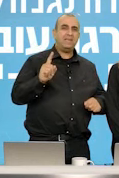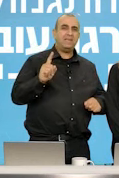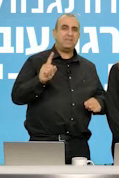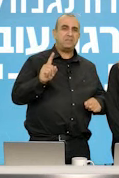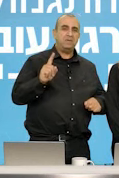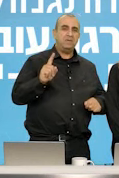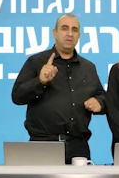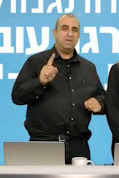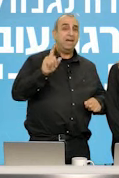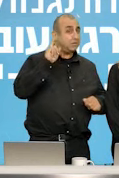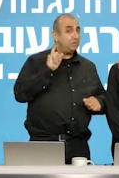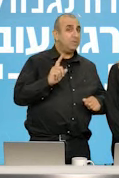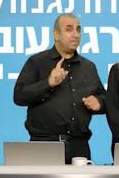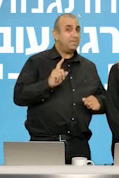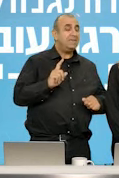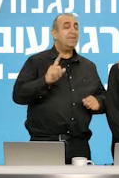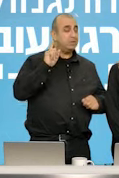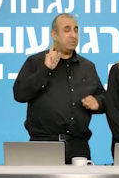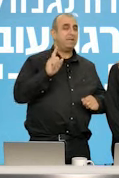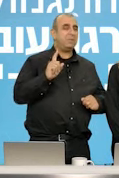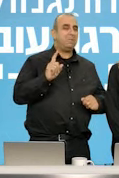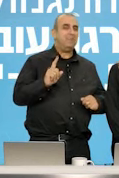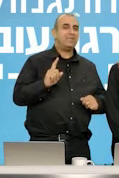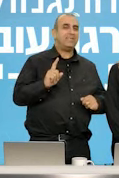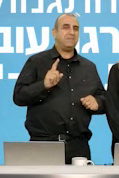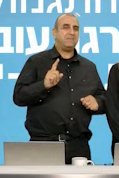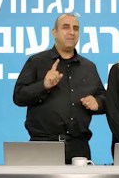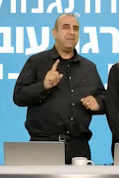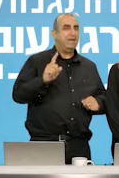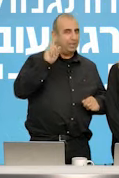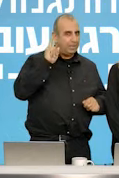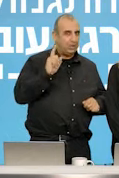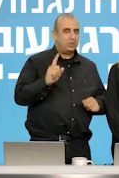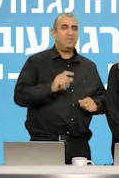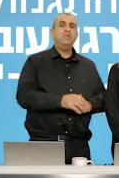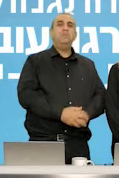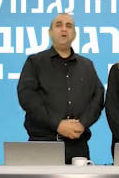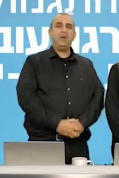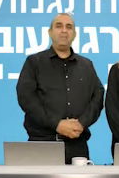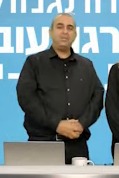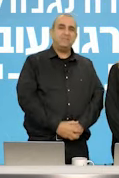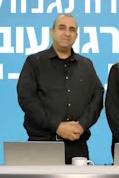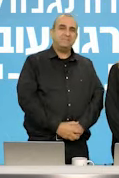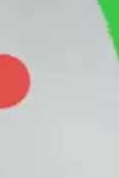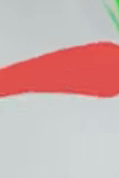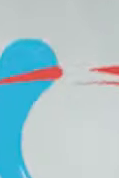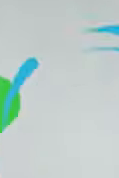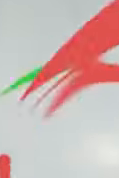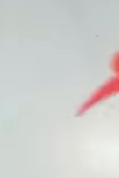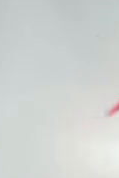עיריית תל אביב יפו. השידור הזה שווה לכם הרבה מאוד כסף. להתראות ביום חמישי.